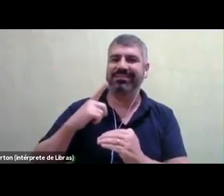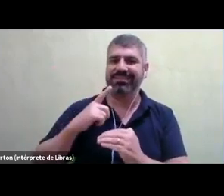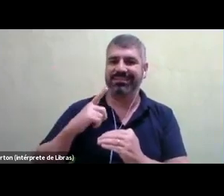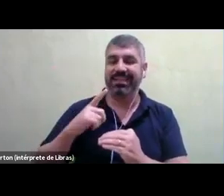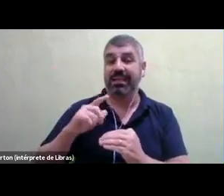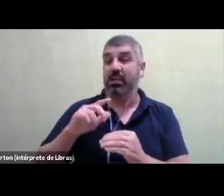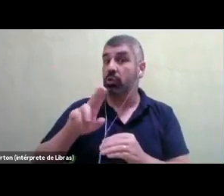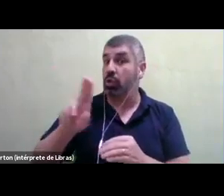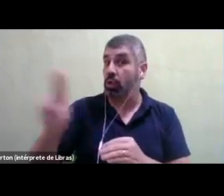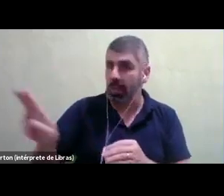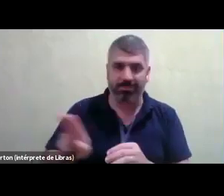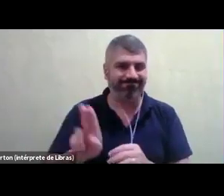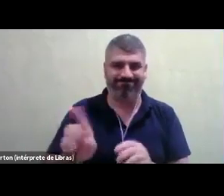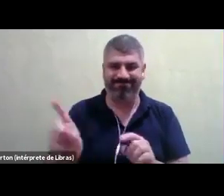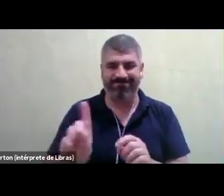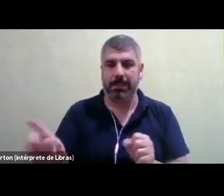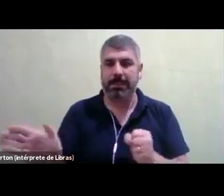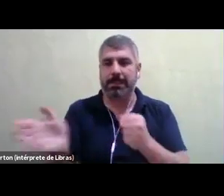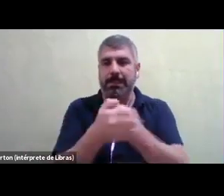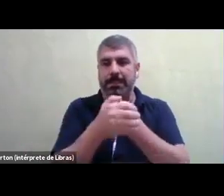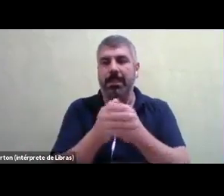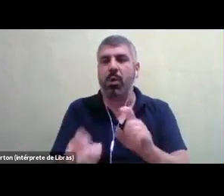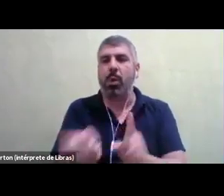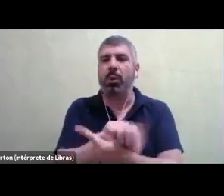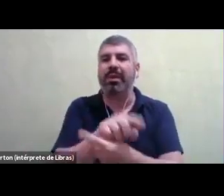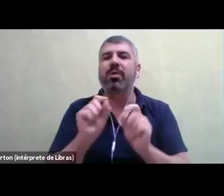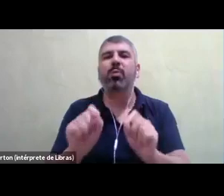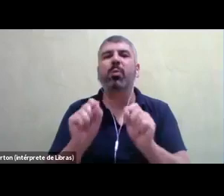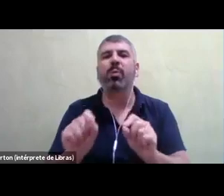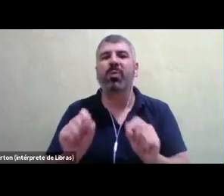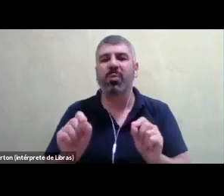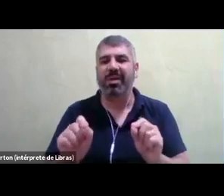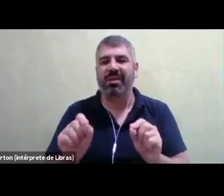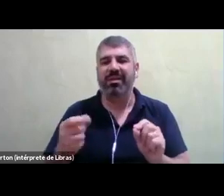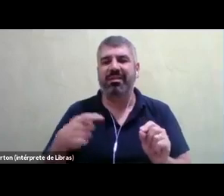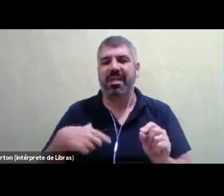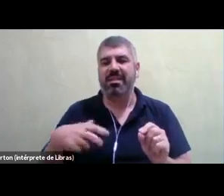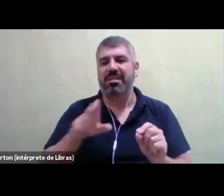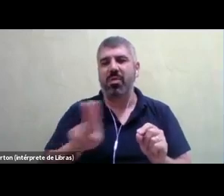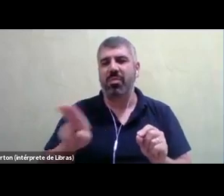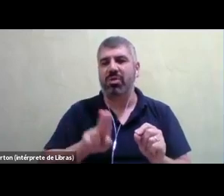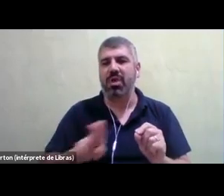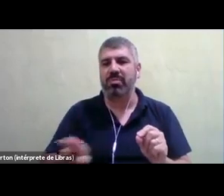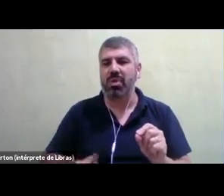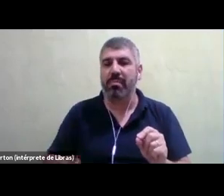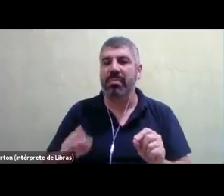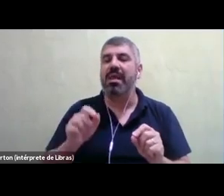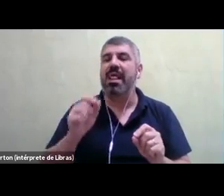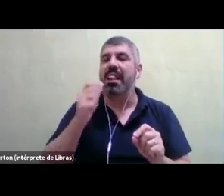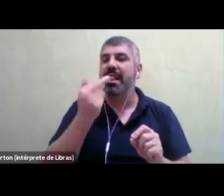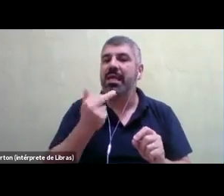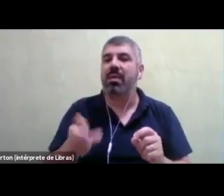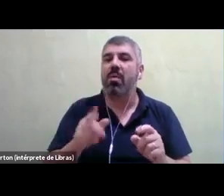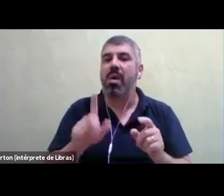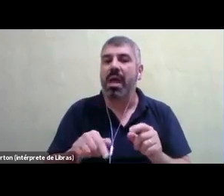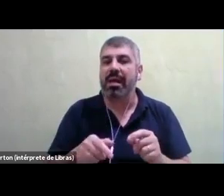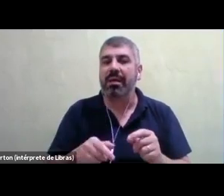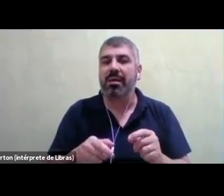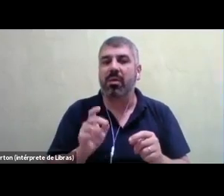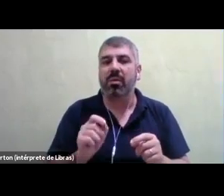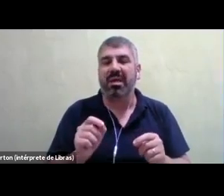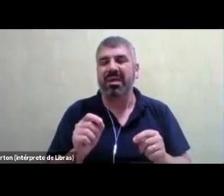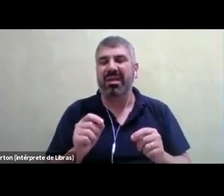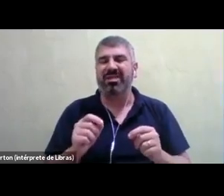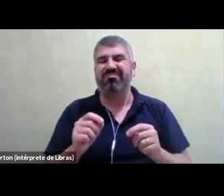nomenclatura, muito pelo contrário, todas as nomenclaturas referentes a línguas, elas são inconstantes no